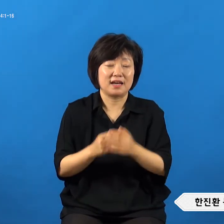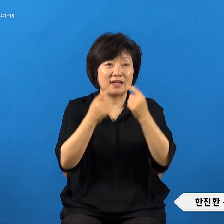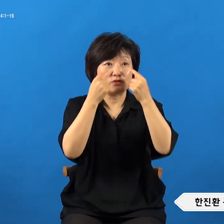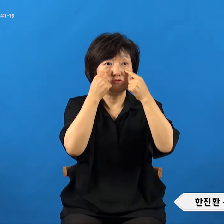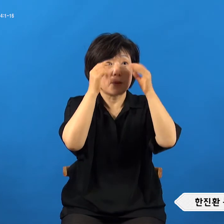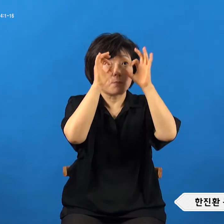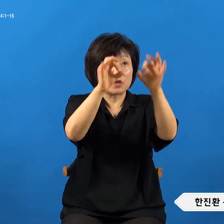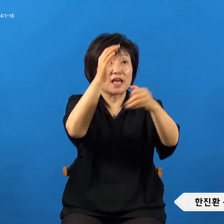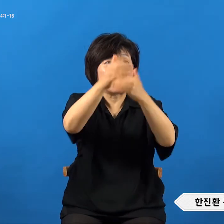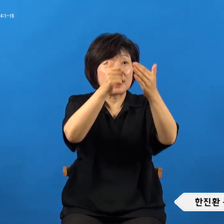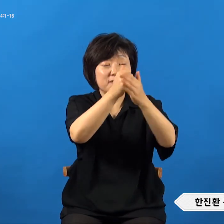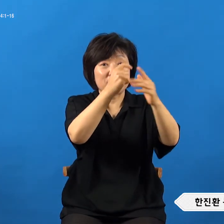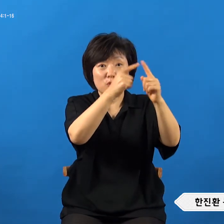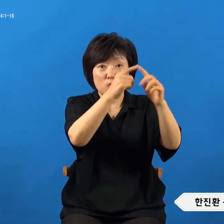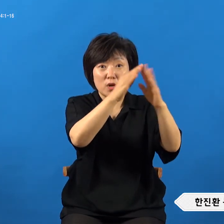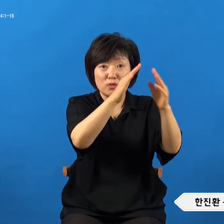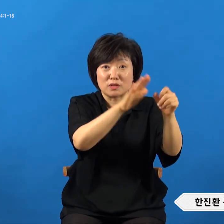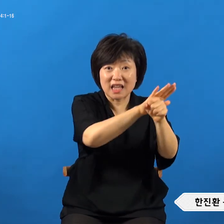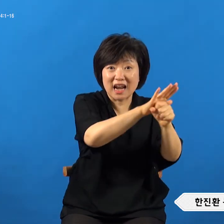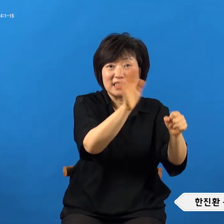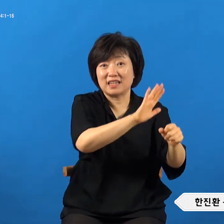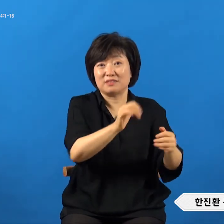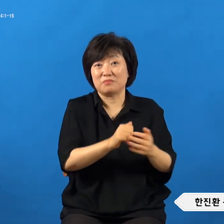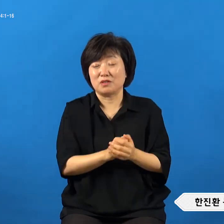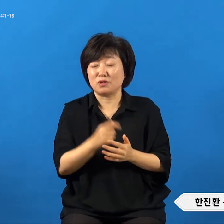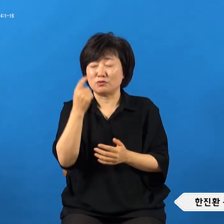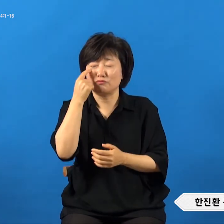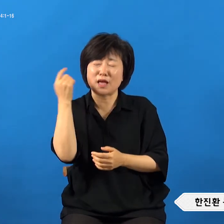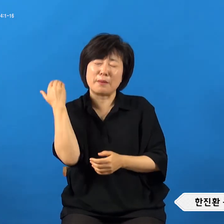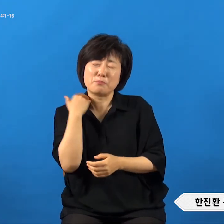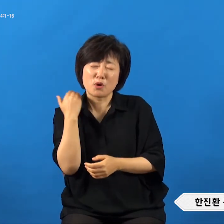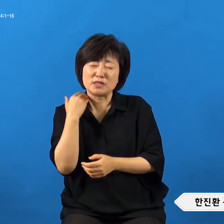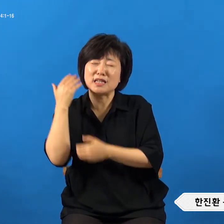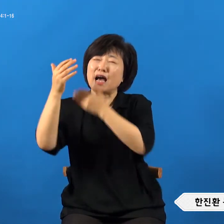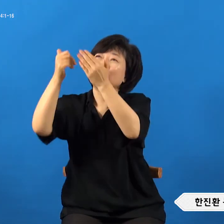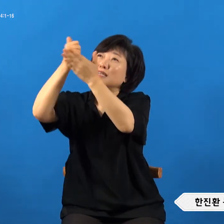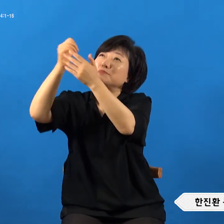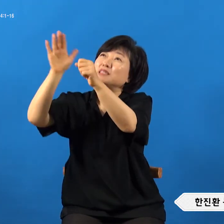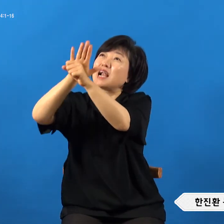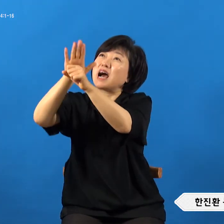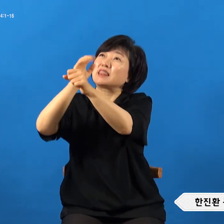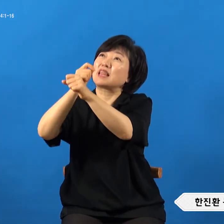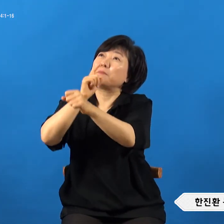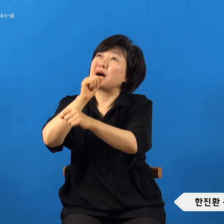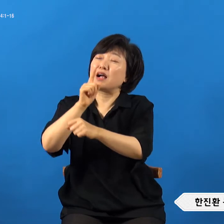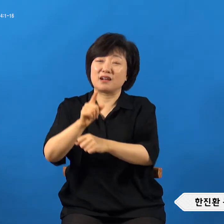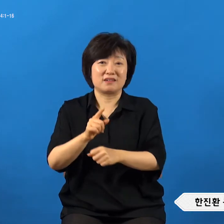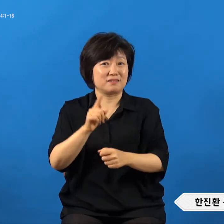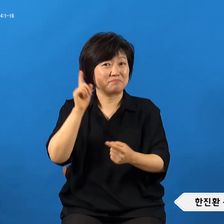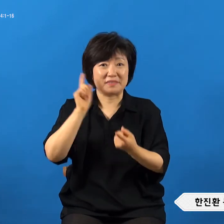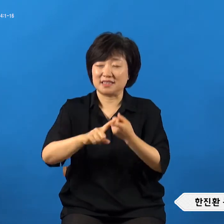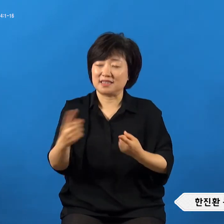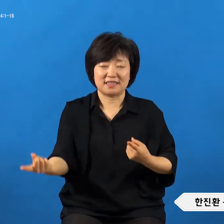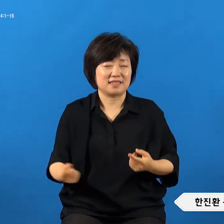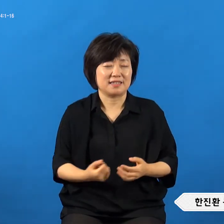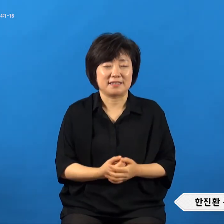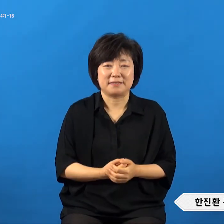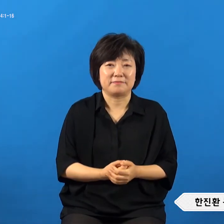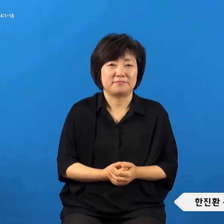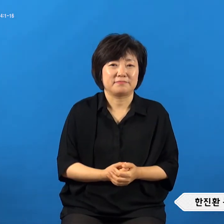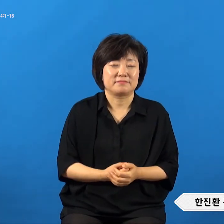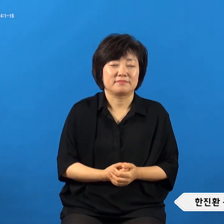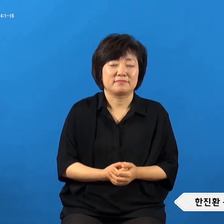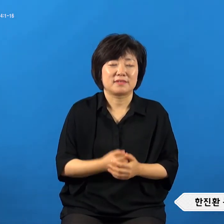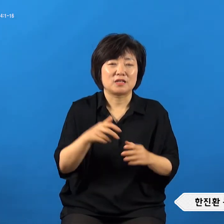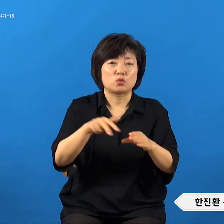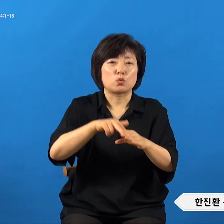눈에 보이는 이 하나님의 교회도 사랑하지 않으면서 보이지 않는 하나님을 사랑한다는 것은 그건 어불성설이죠.